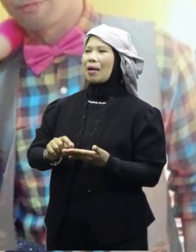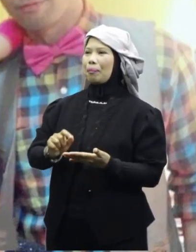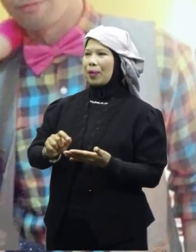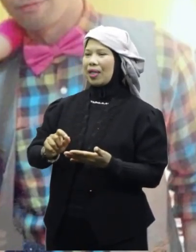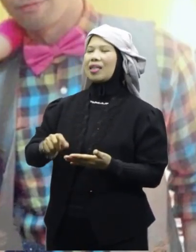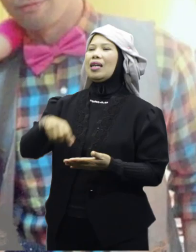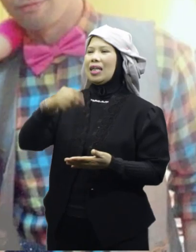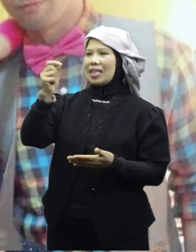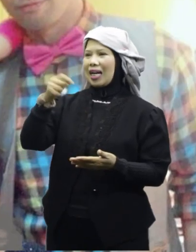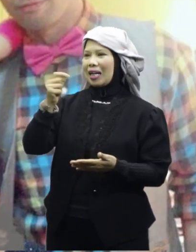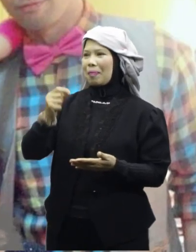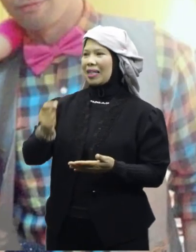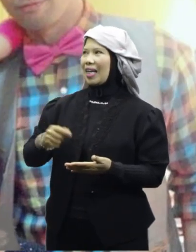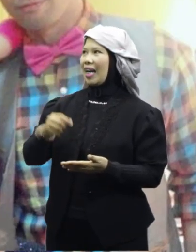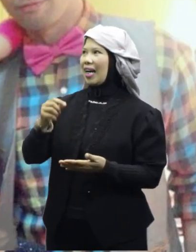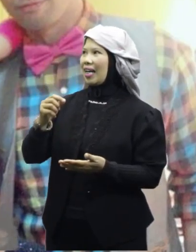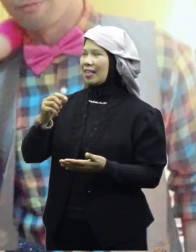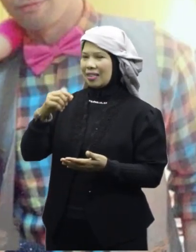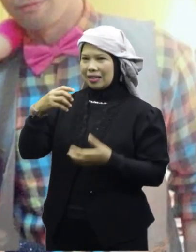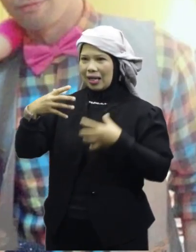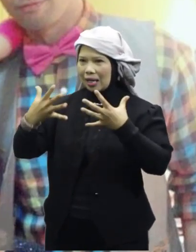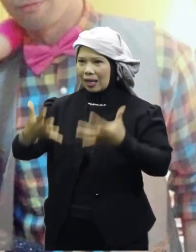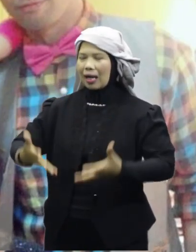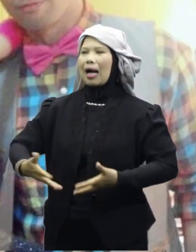samping, yang namanya